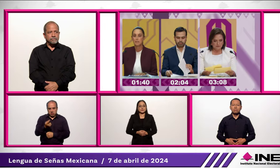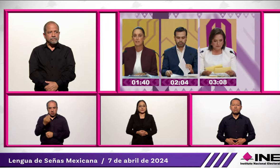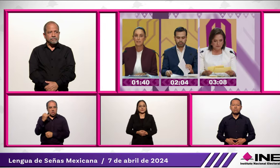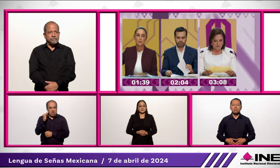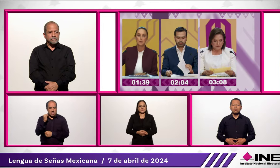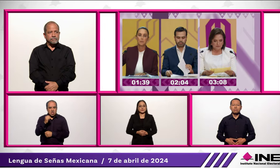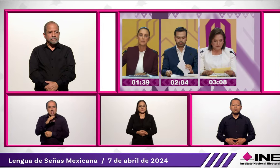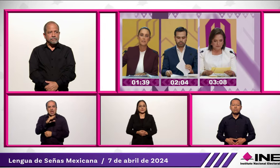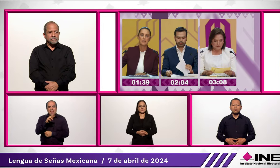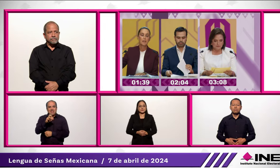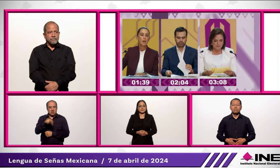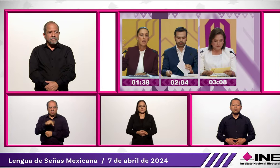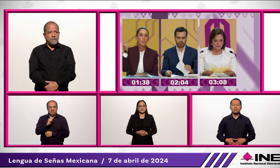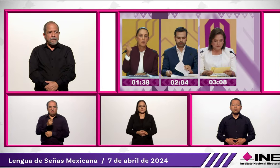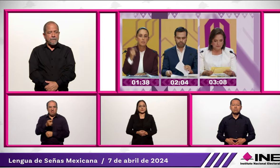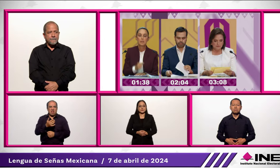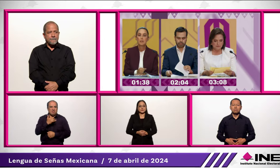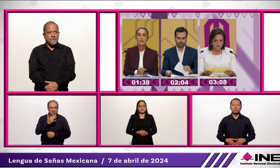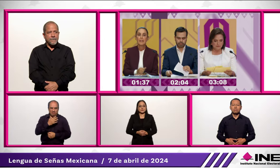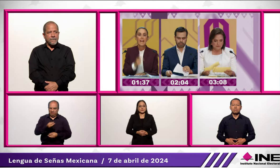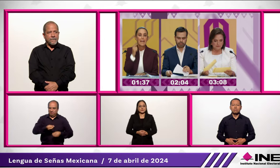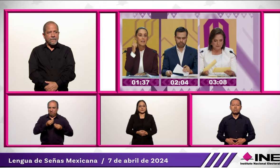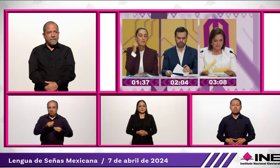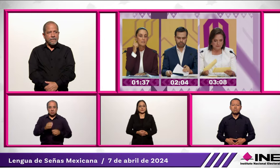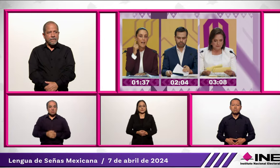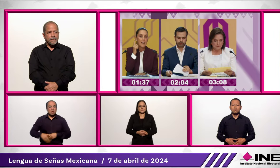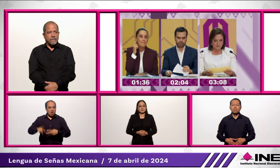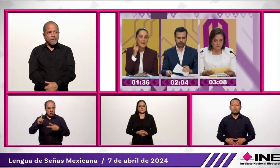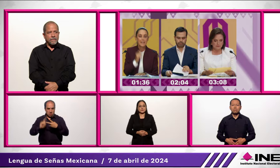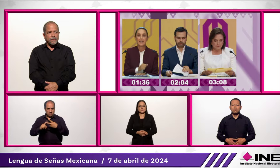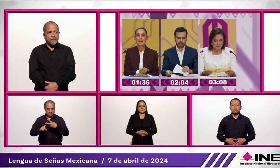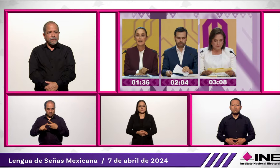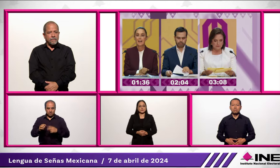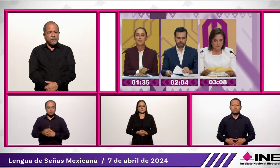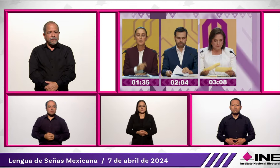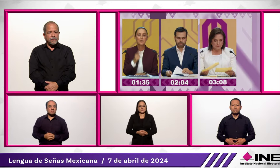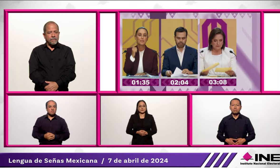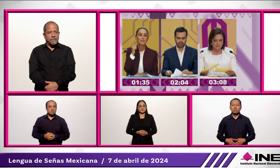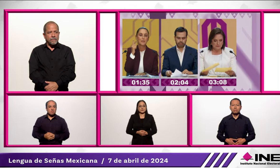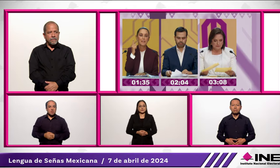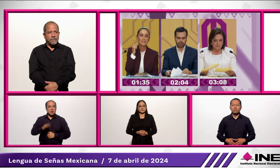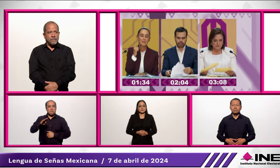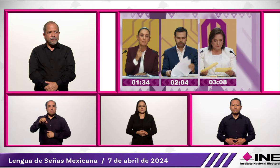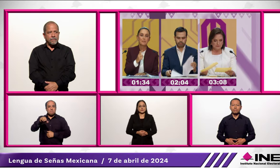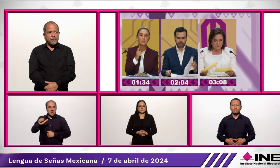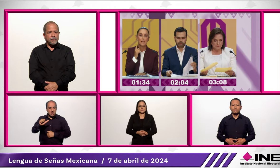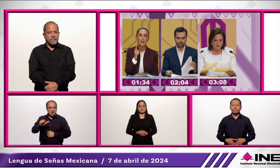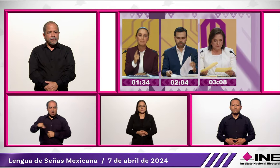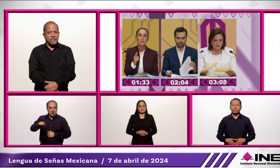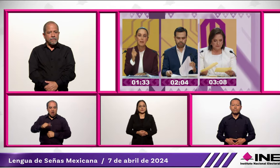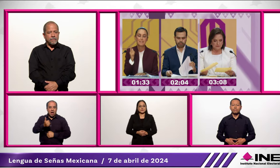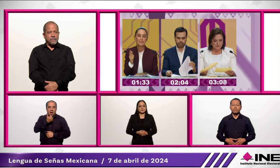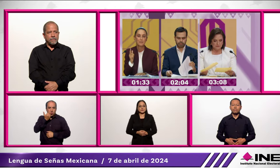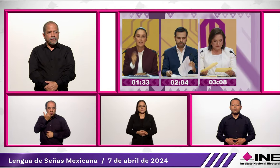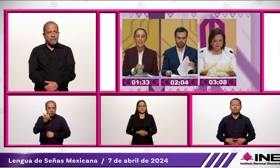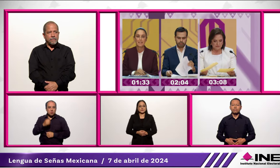que eran bastante corruptas. Dos, dar beca a todos los estudiantes de preescolar, primaria y secundaria que